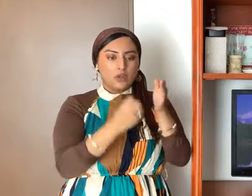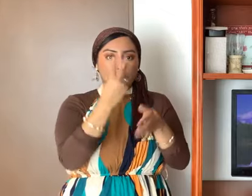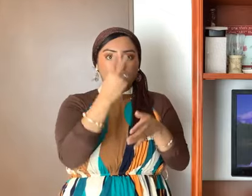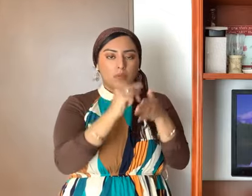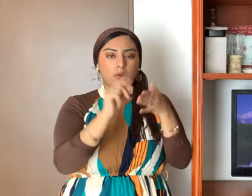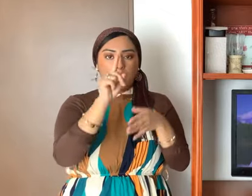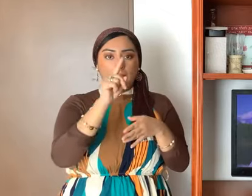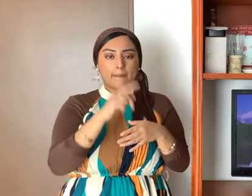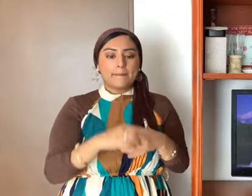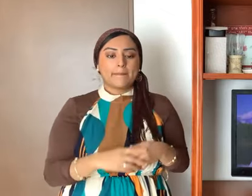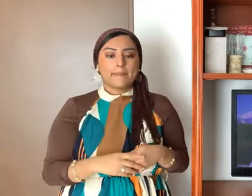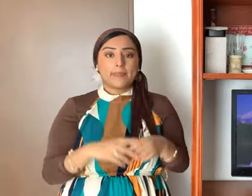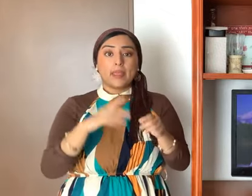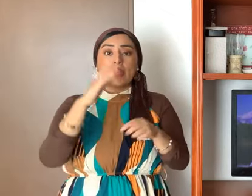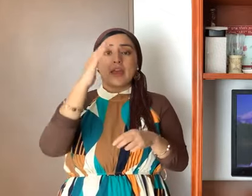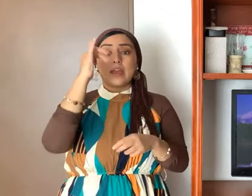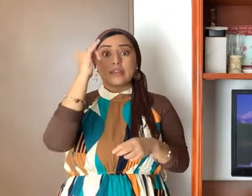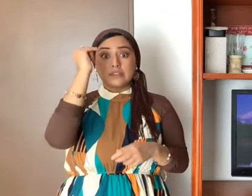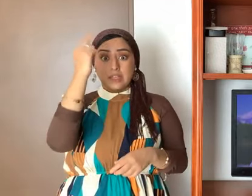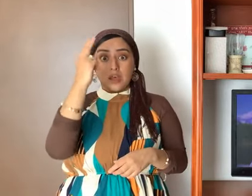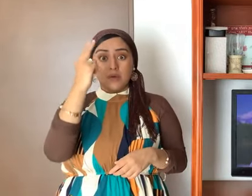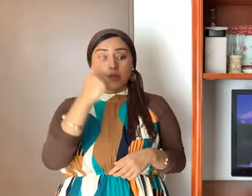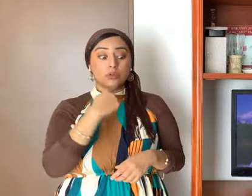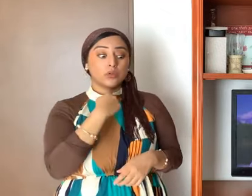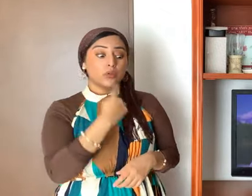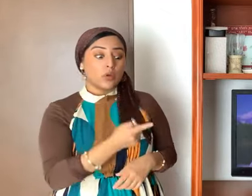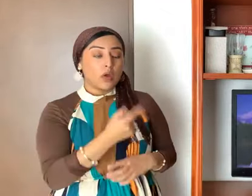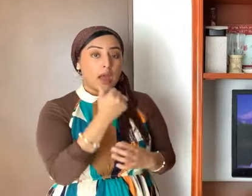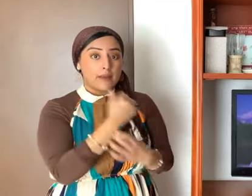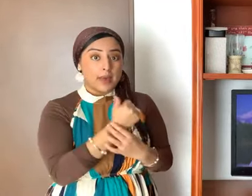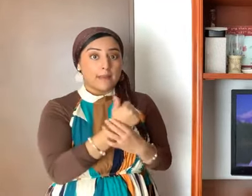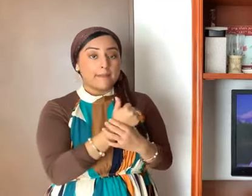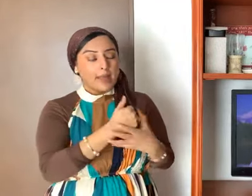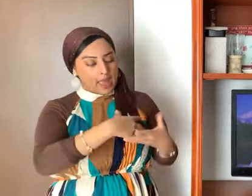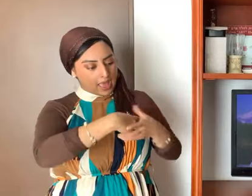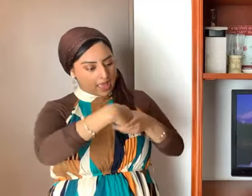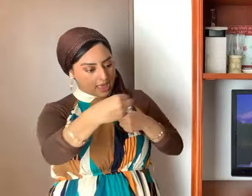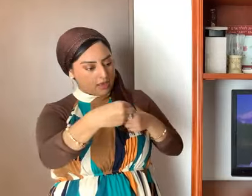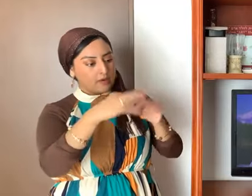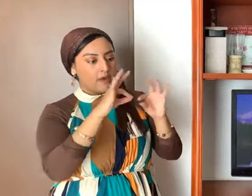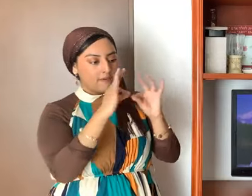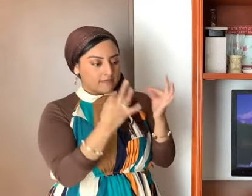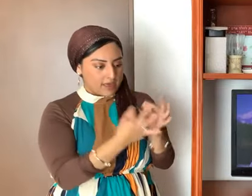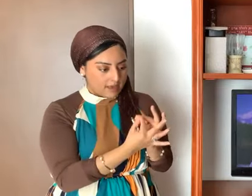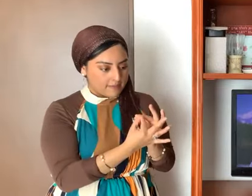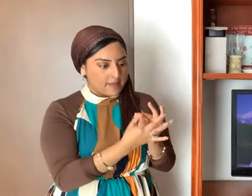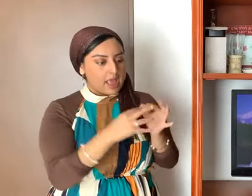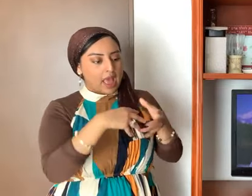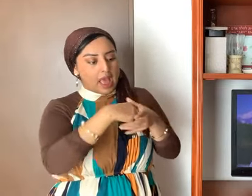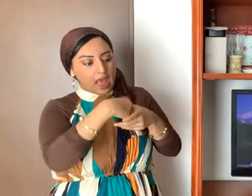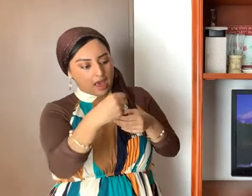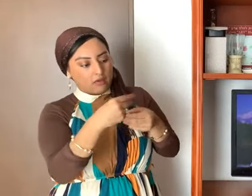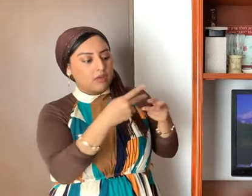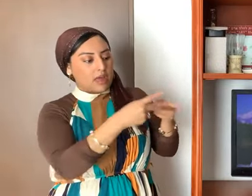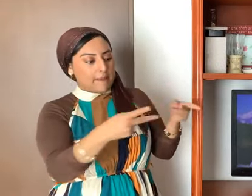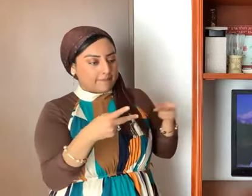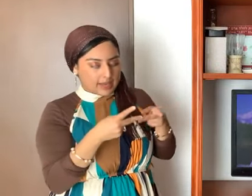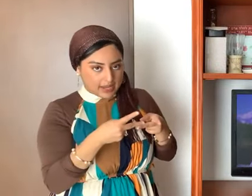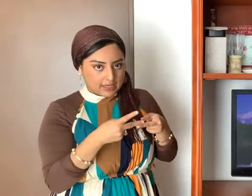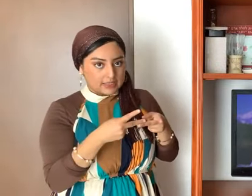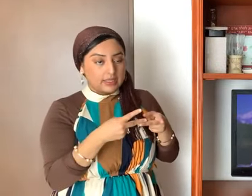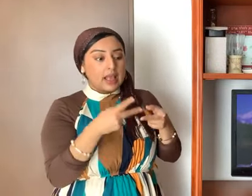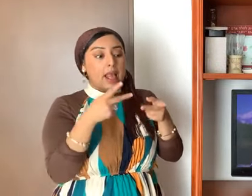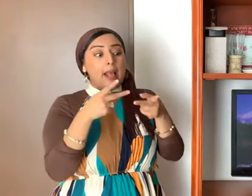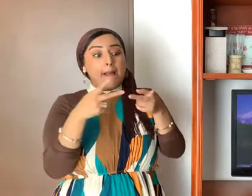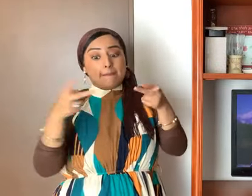1. Pero Yahweh había dicho a Abraham, vete de tu tierra y de tu parentela y de la casa de tu padre a